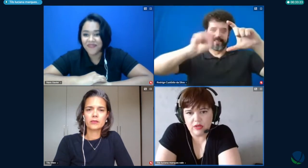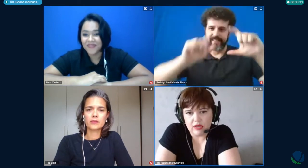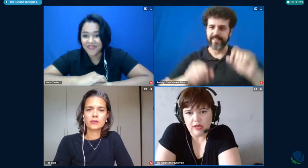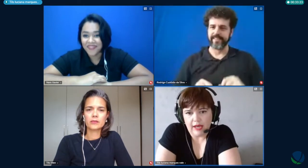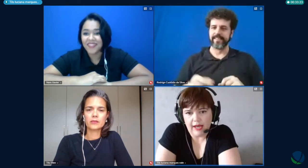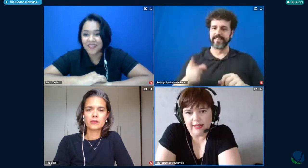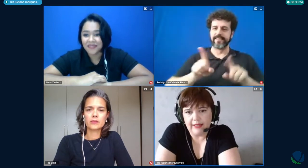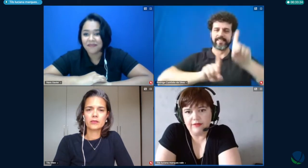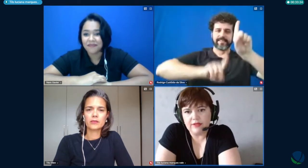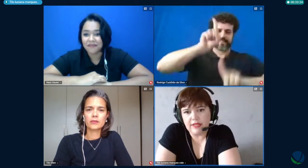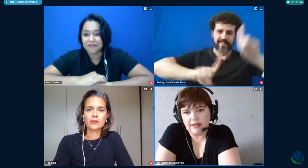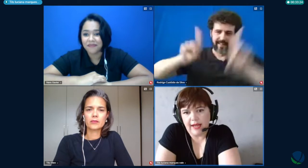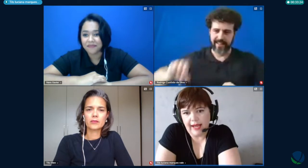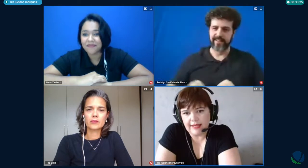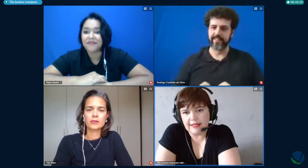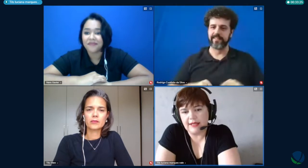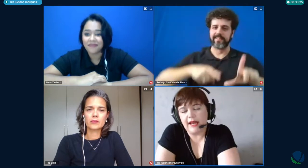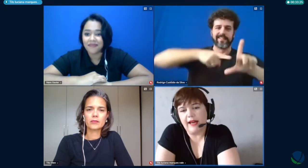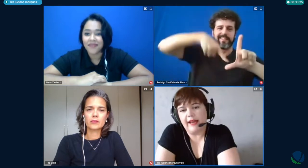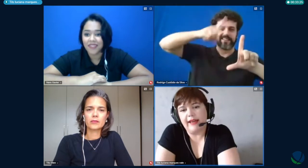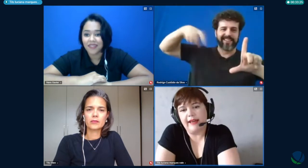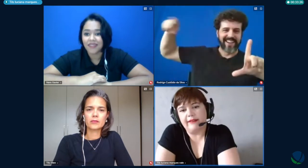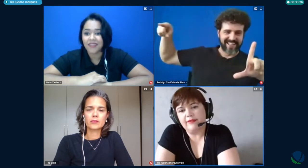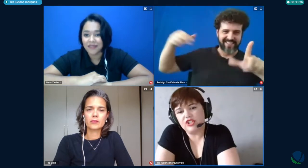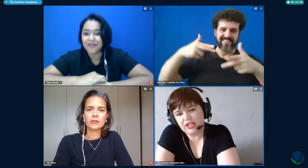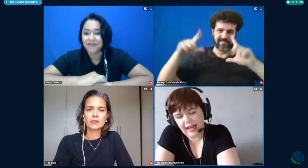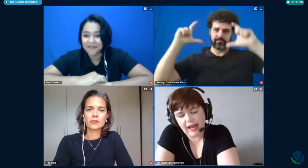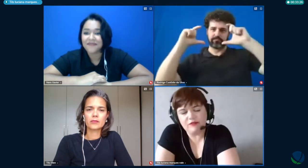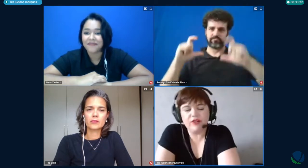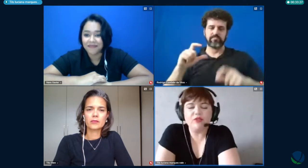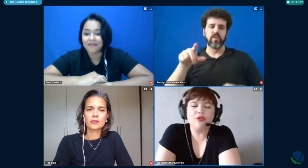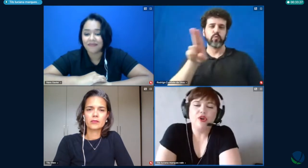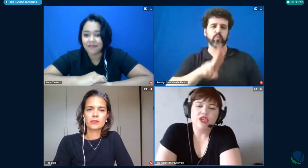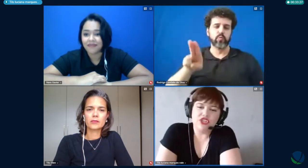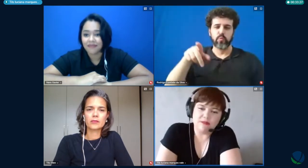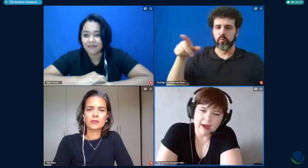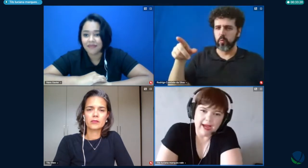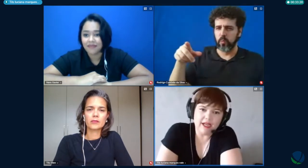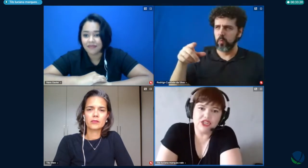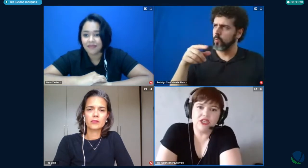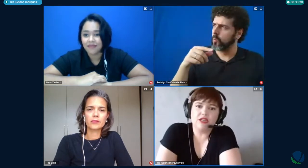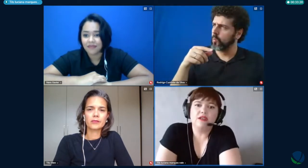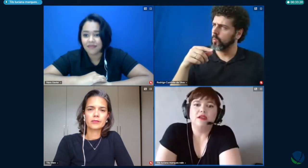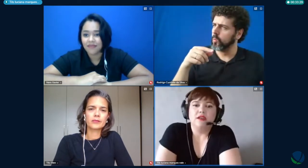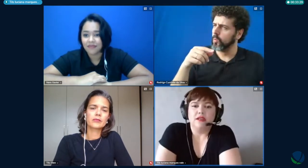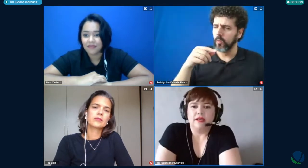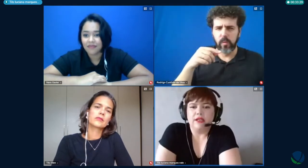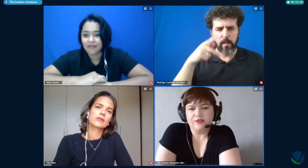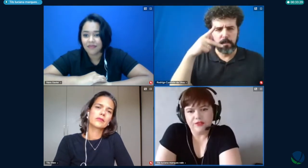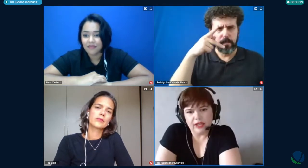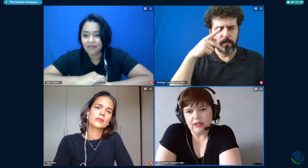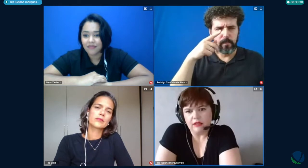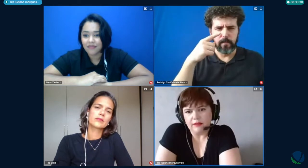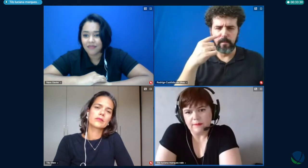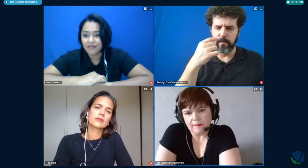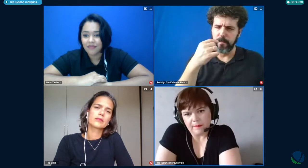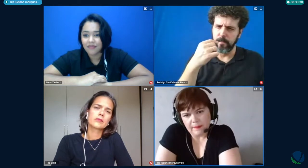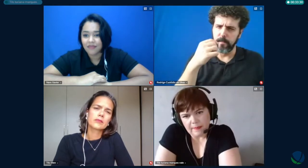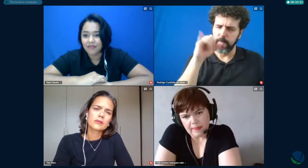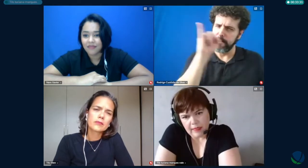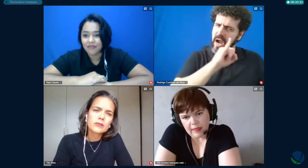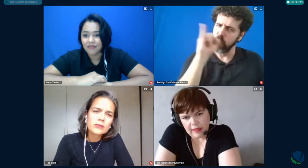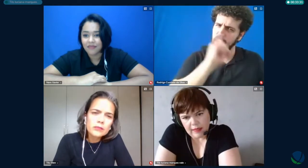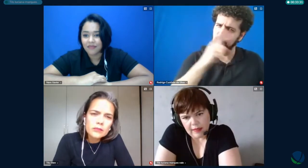gráficos, aí você traz de gráfico, de imagem, enfim.